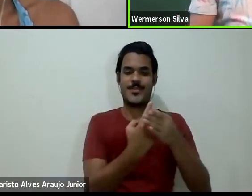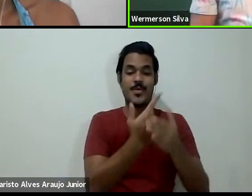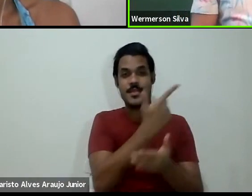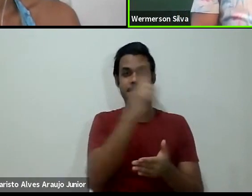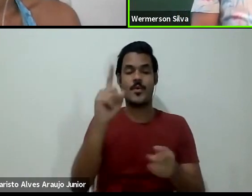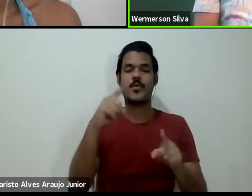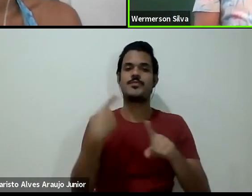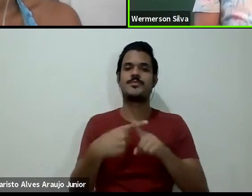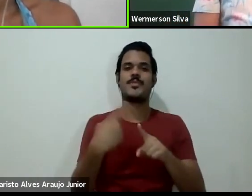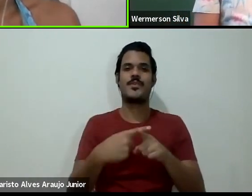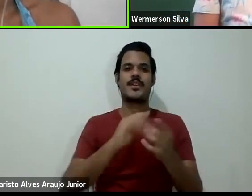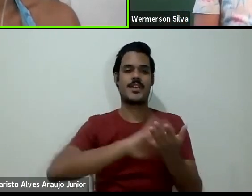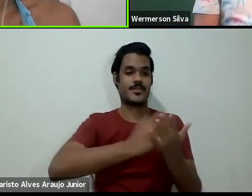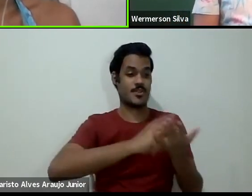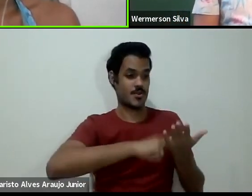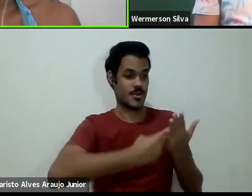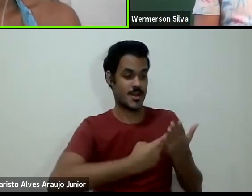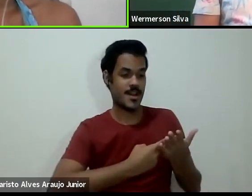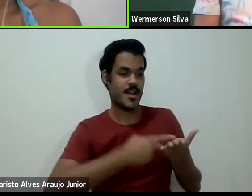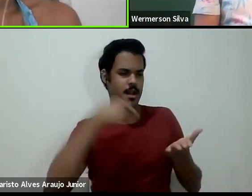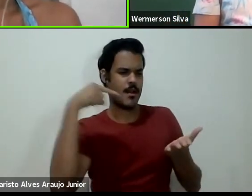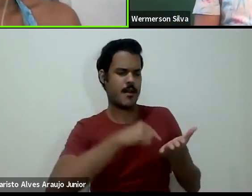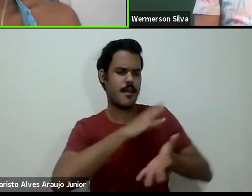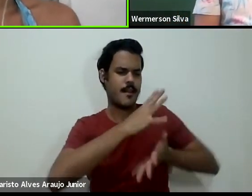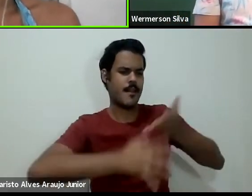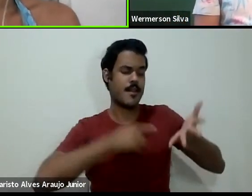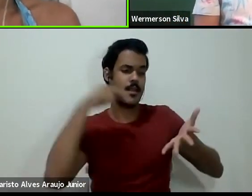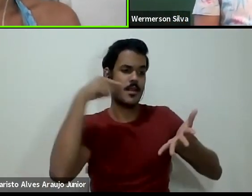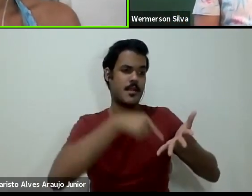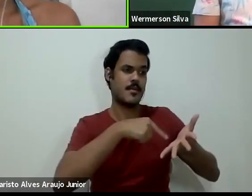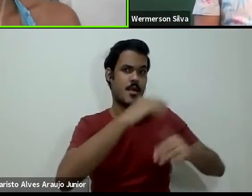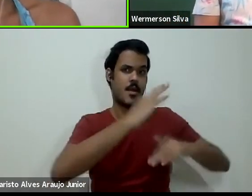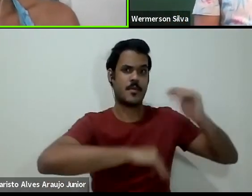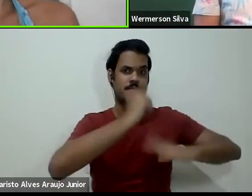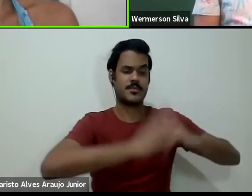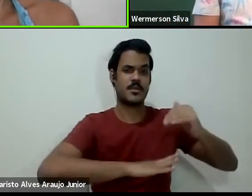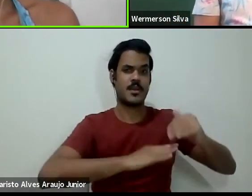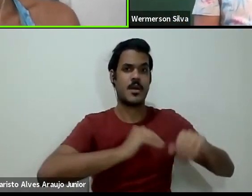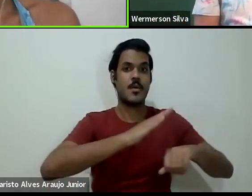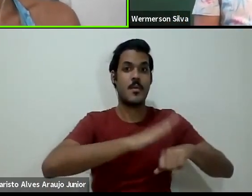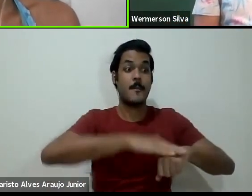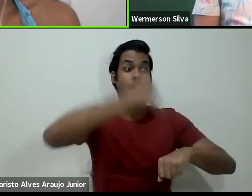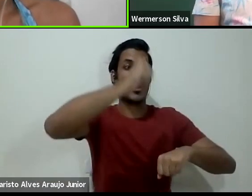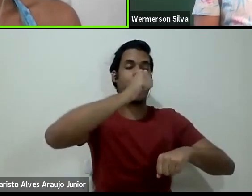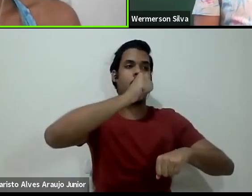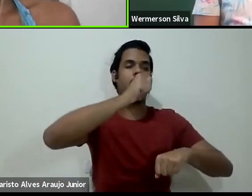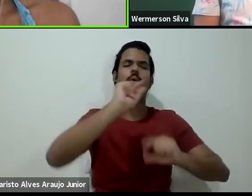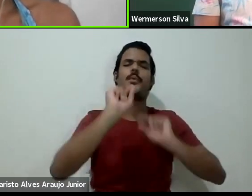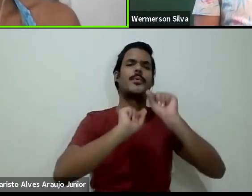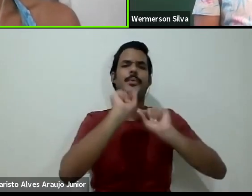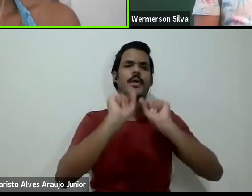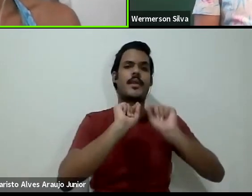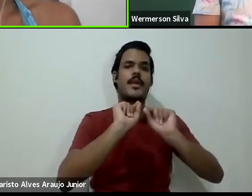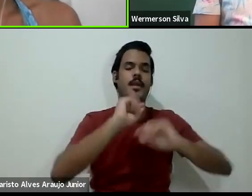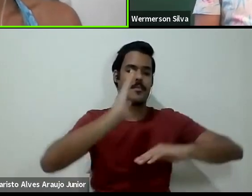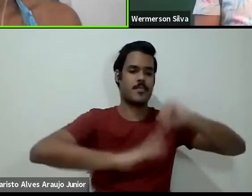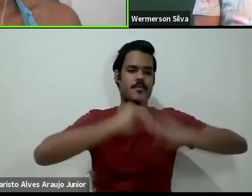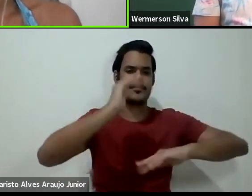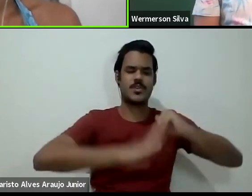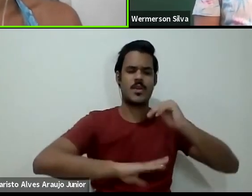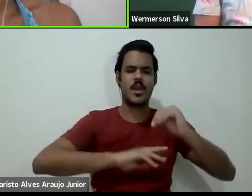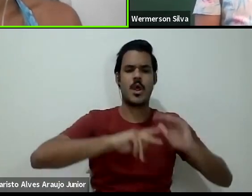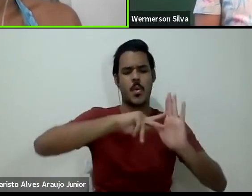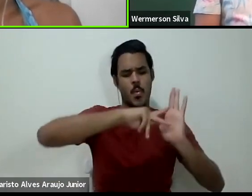de Libras que ia ficar, ele achou melhor que fosse uma pessoa que